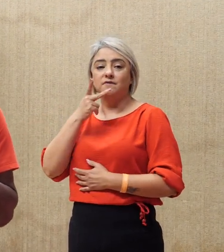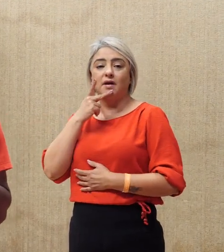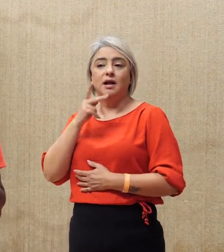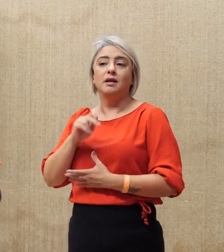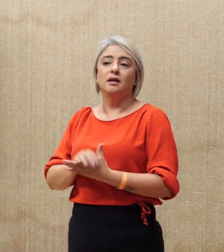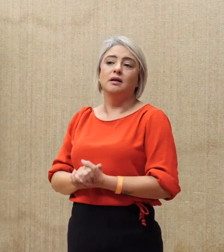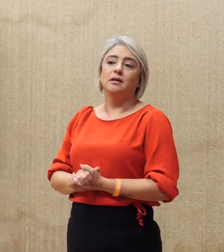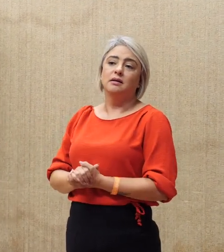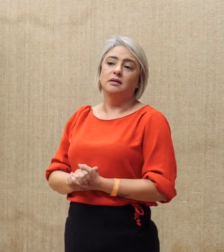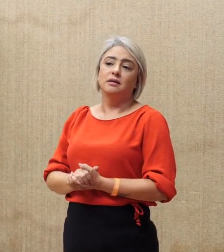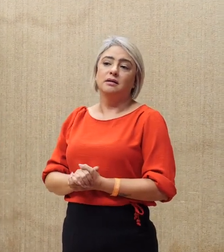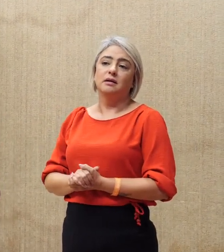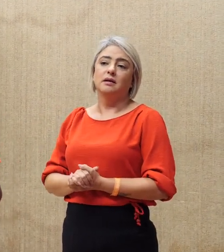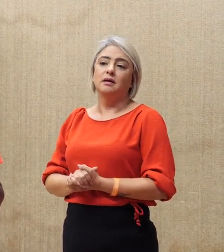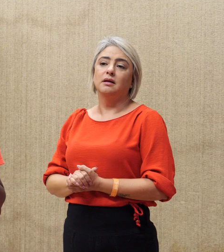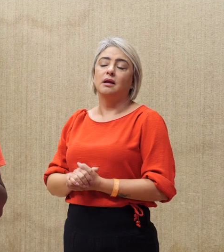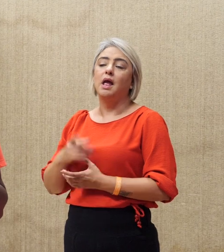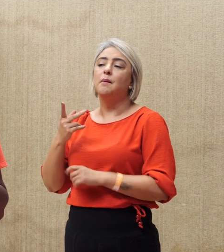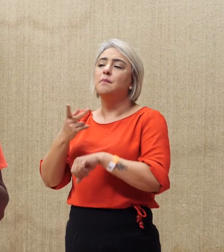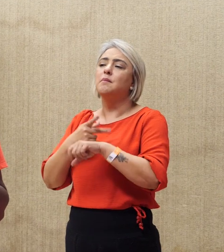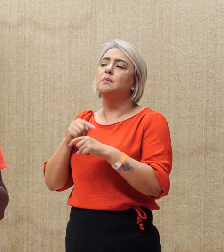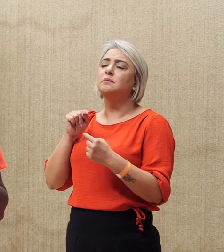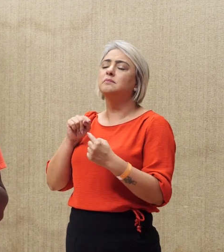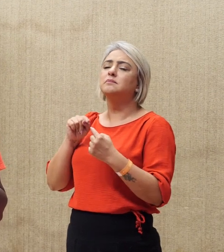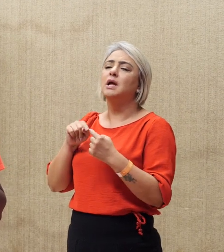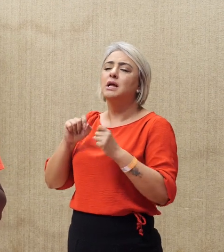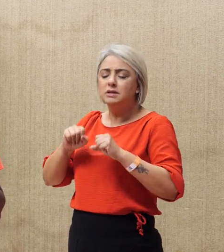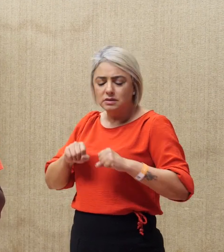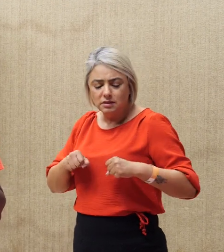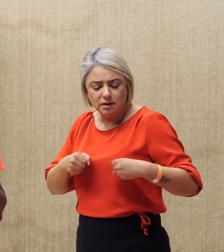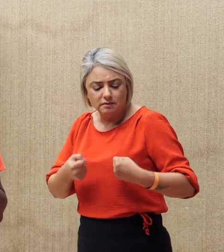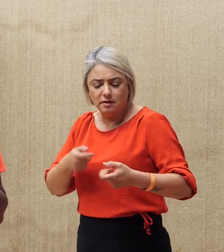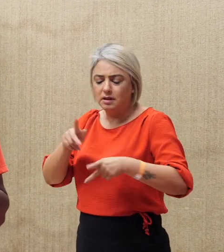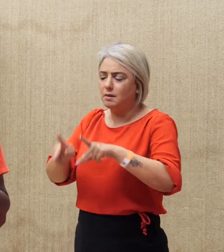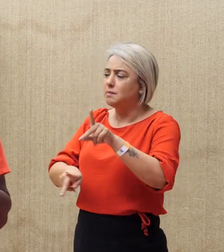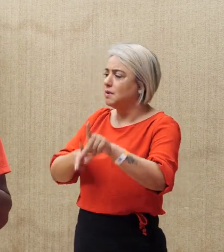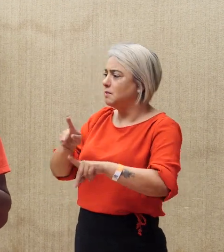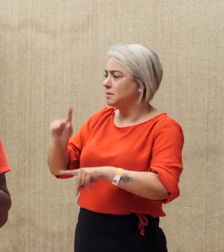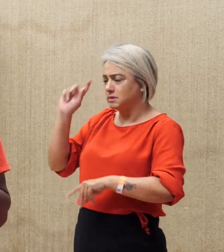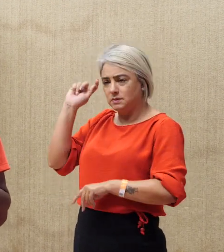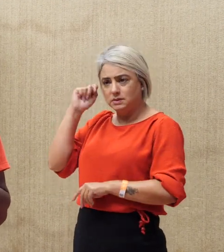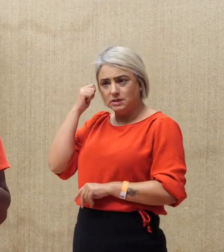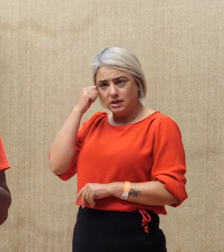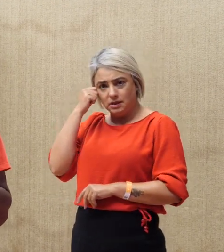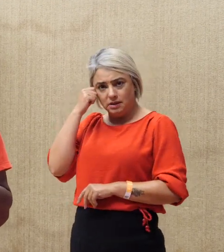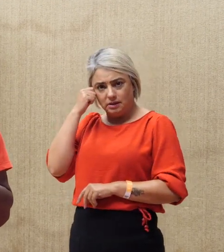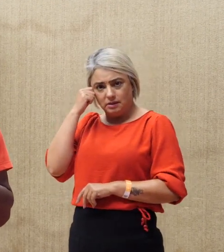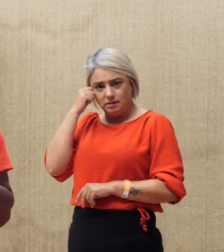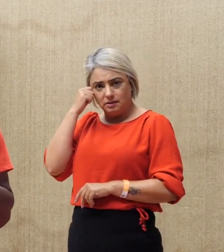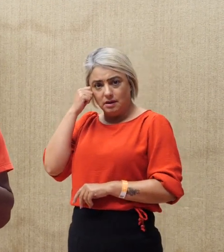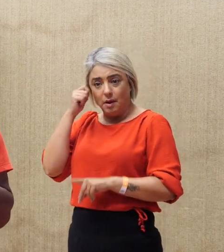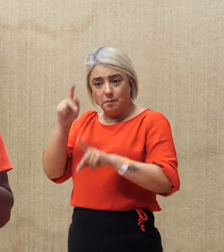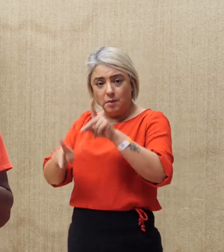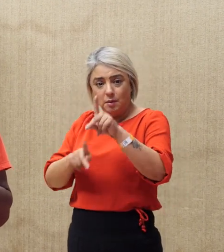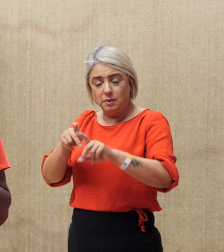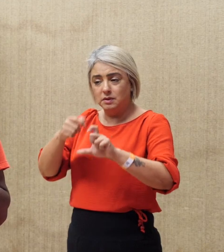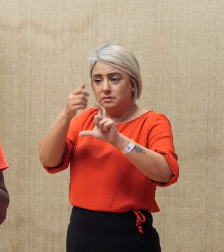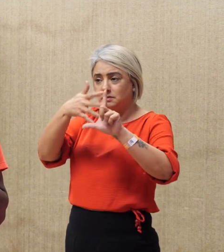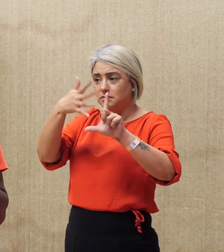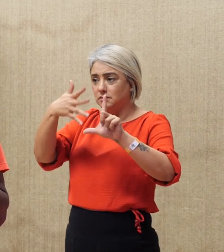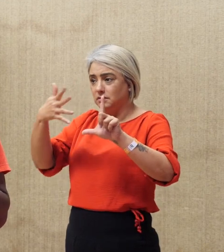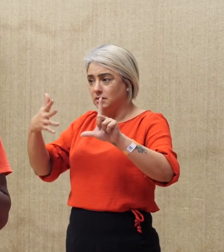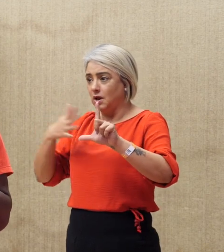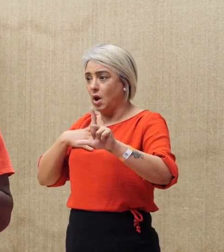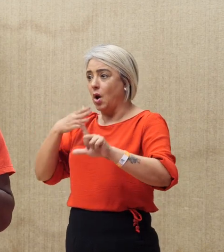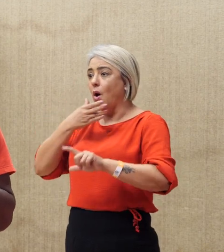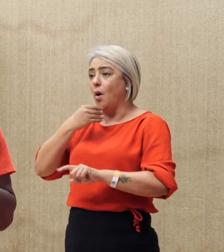aqui é em busca de defesa da população negra, né? População LGBT, que eu sou